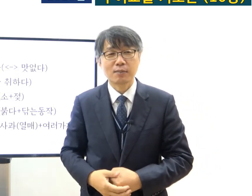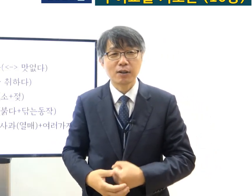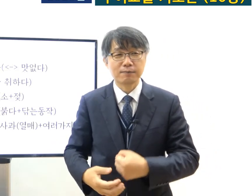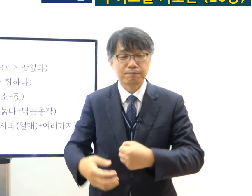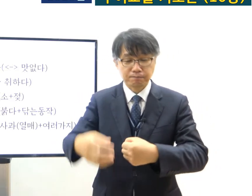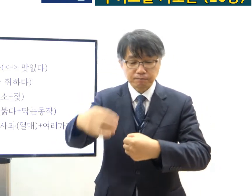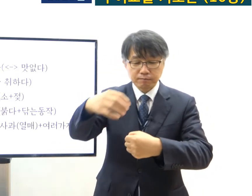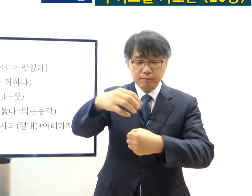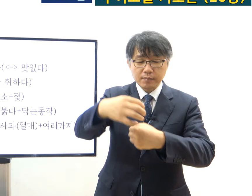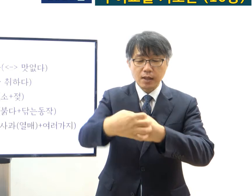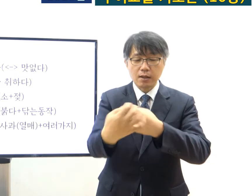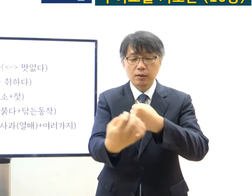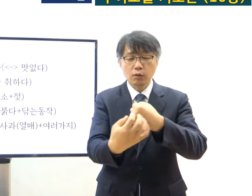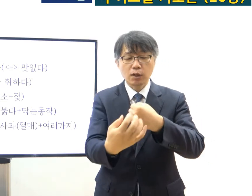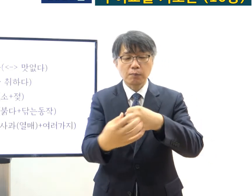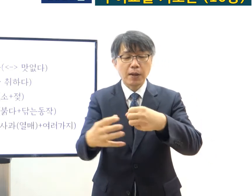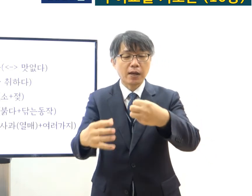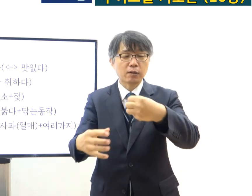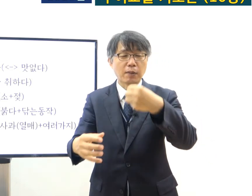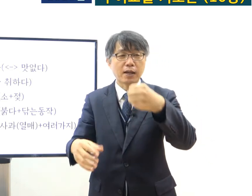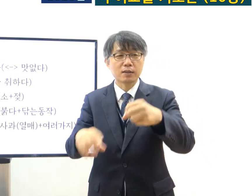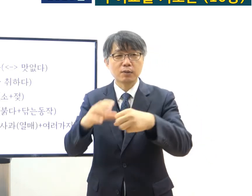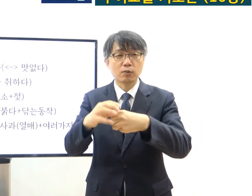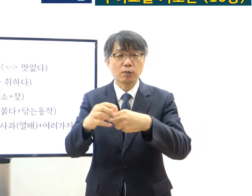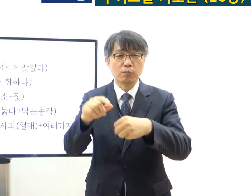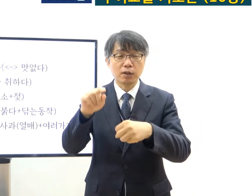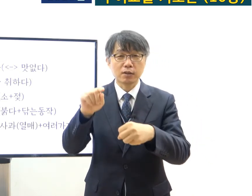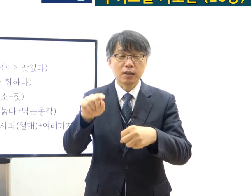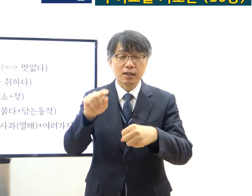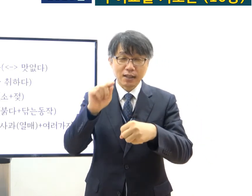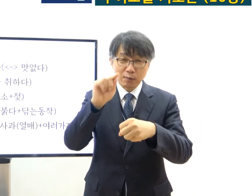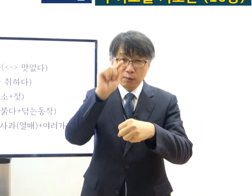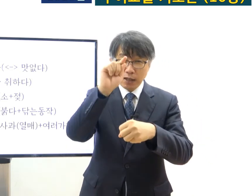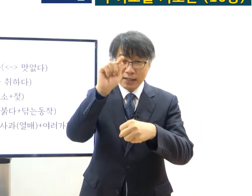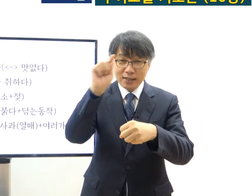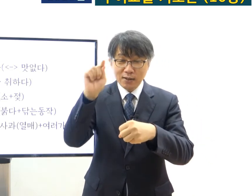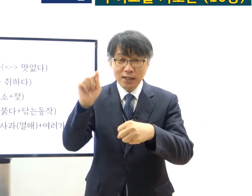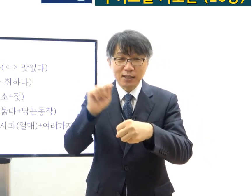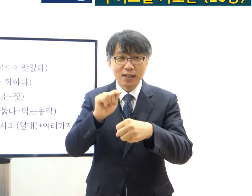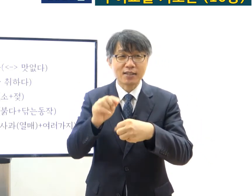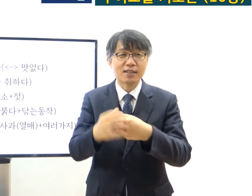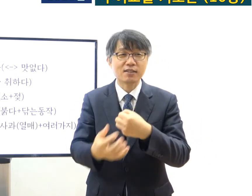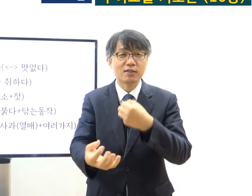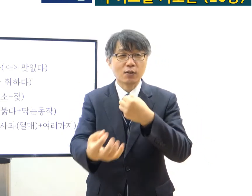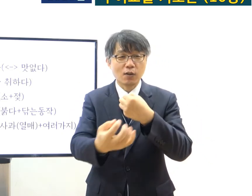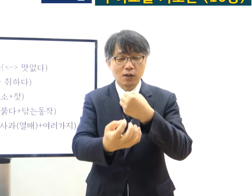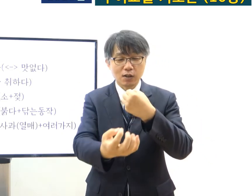하냐면 여기 배가 있으면 여기 보면 흰 점 같은 게 이렇게 찍혀져 있죠. 그런